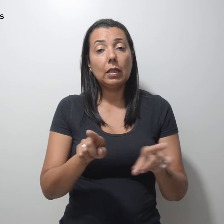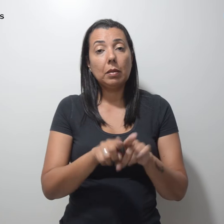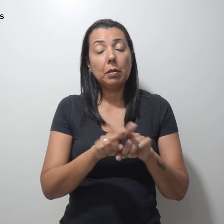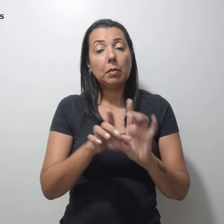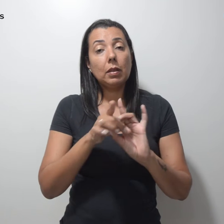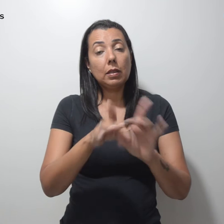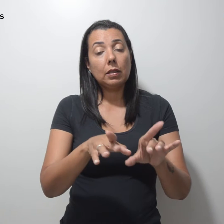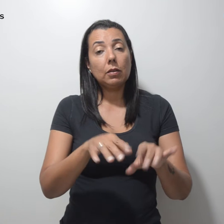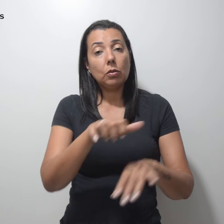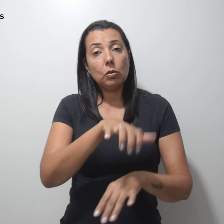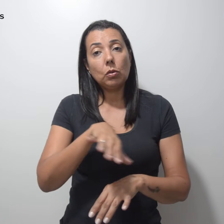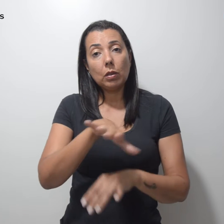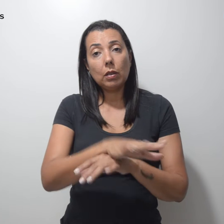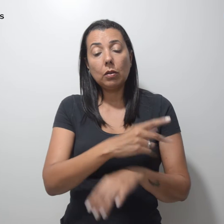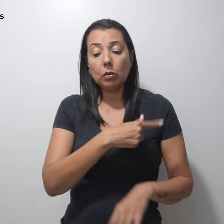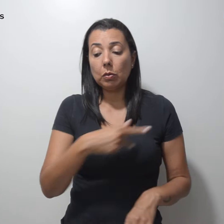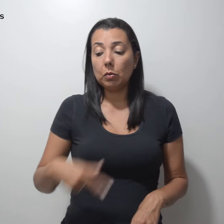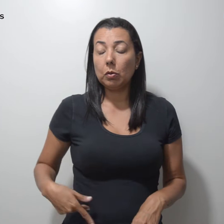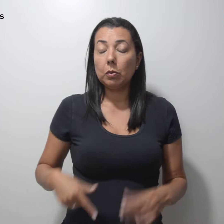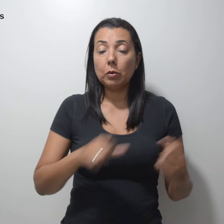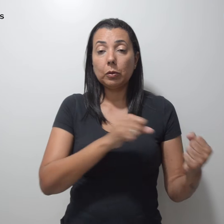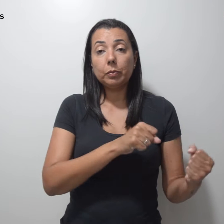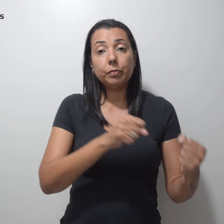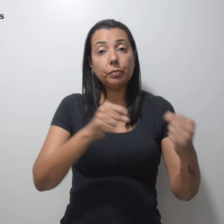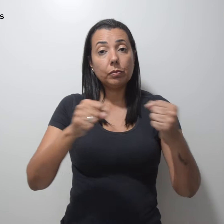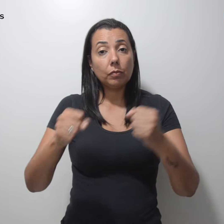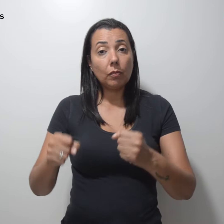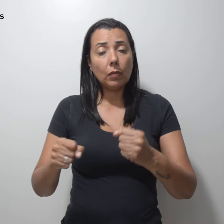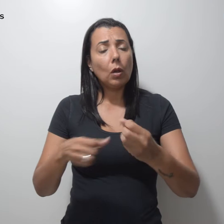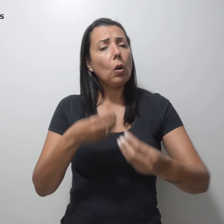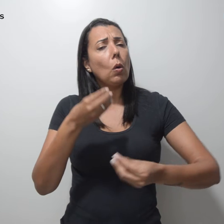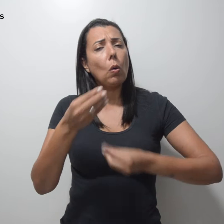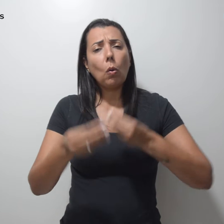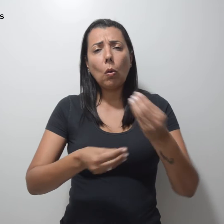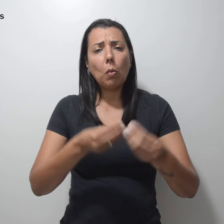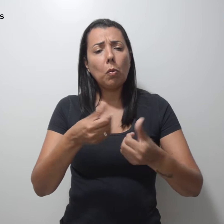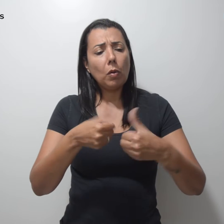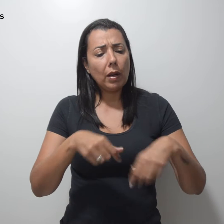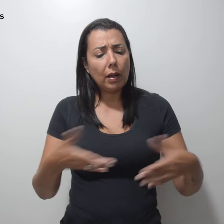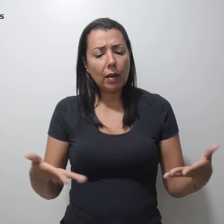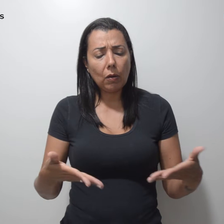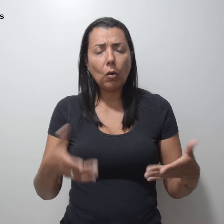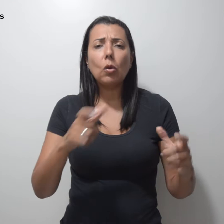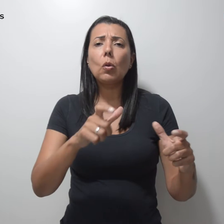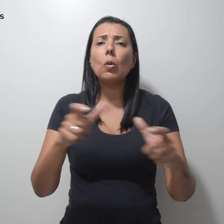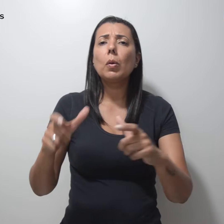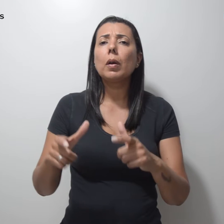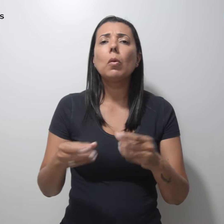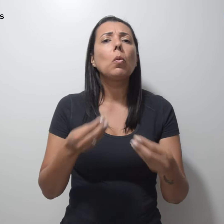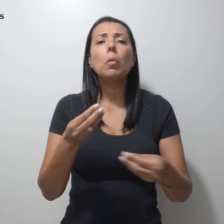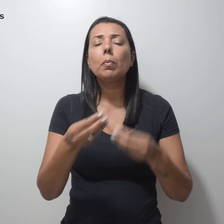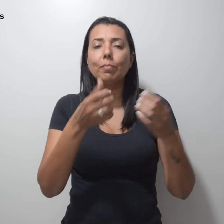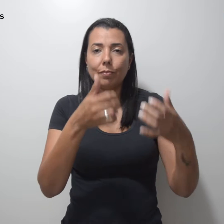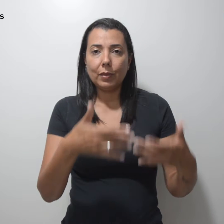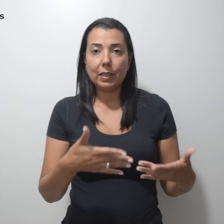dos espaços públicos de poder. Como é estar nesses lugares? Estar